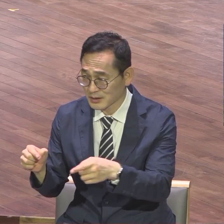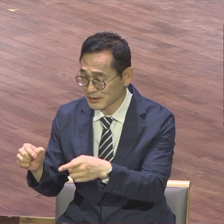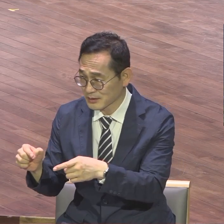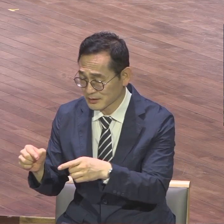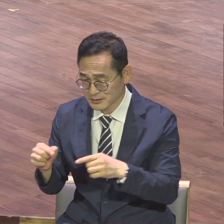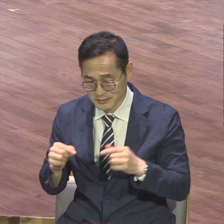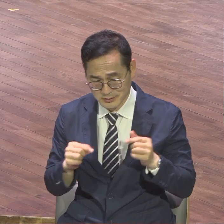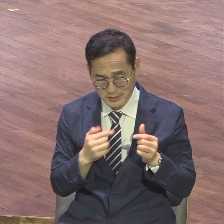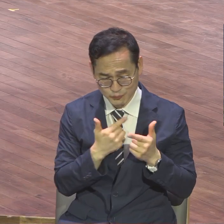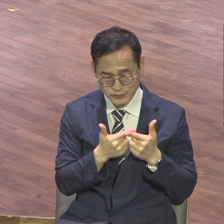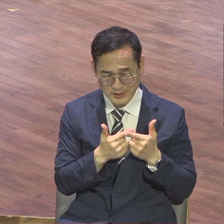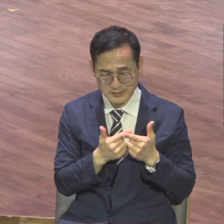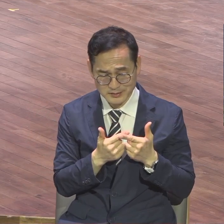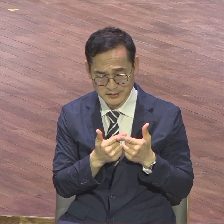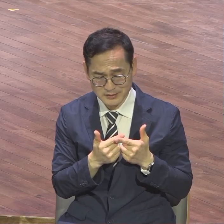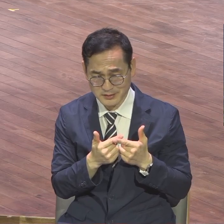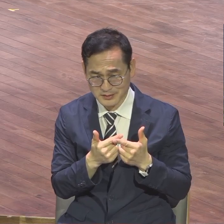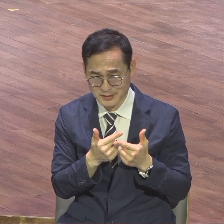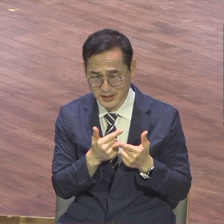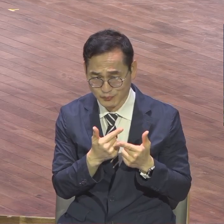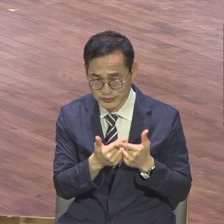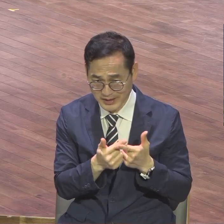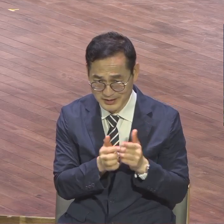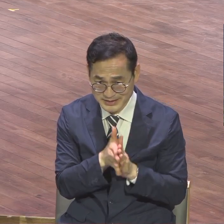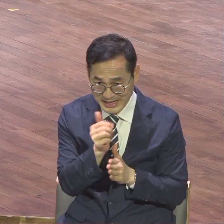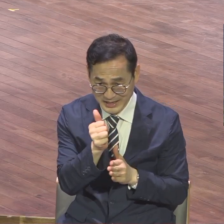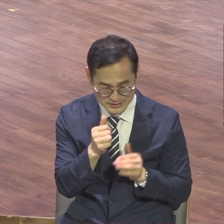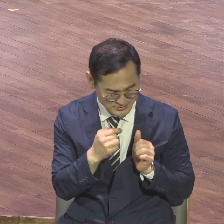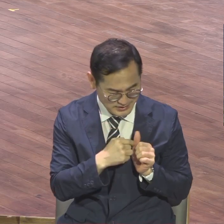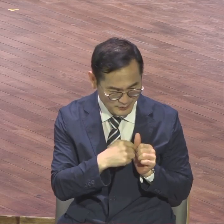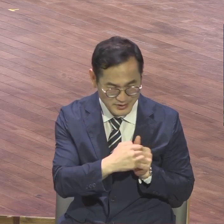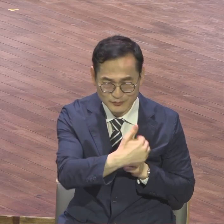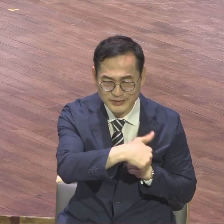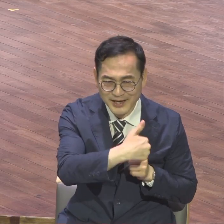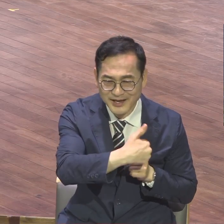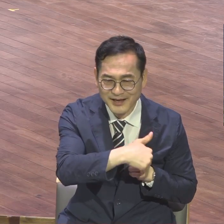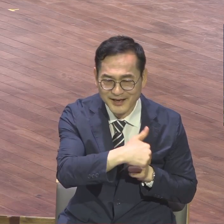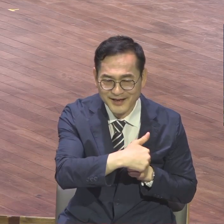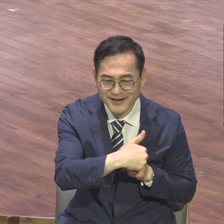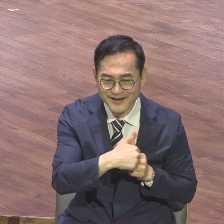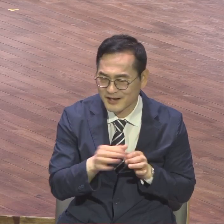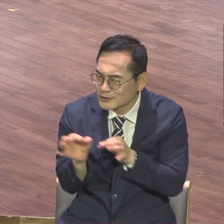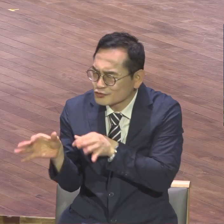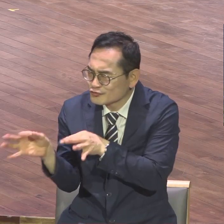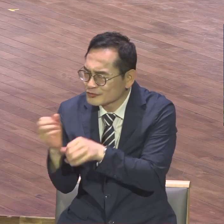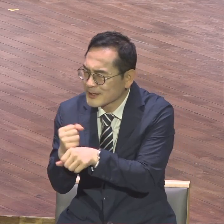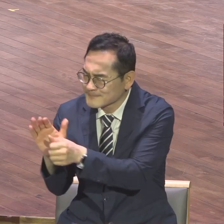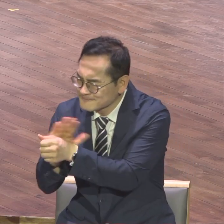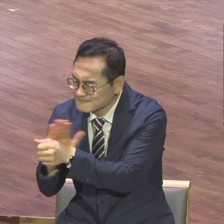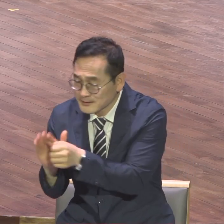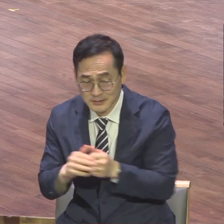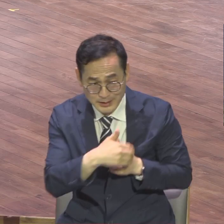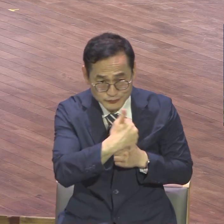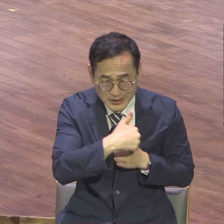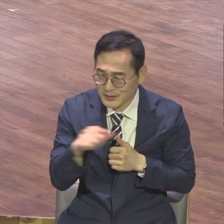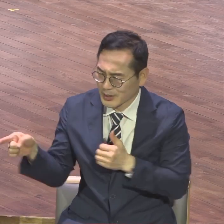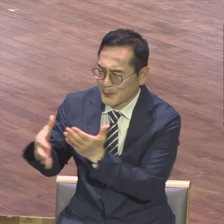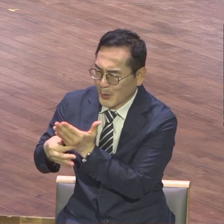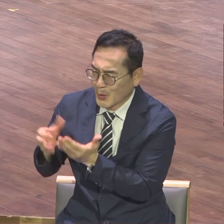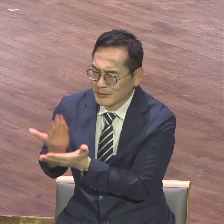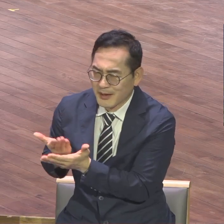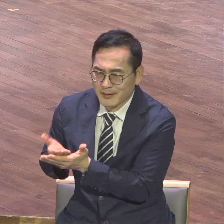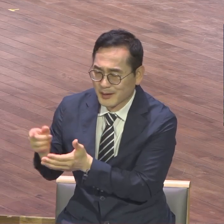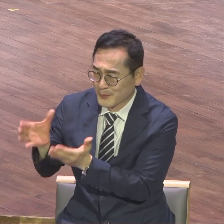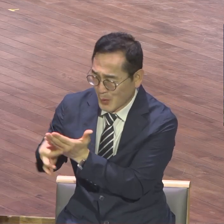뭐 부산시장이 막 유모사님들 좀 부탁을 합니다 하면서 그렇게 부탁을 할 정도로 그렇게